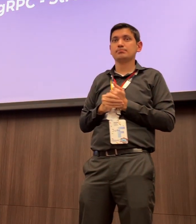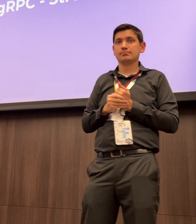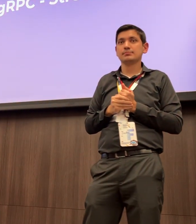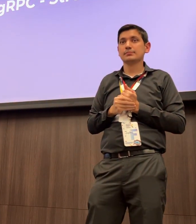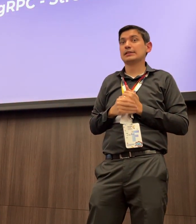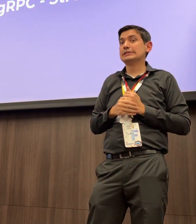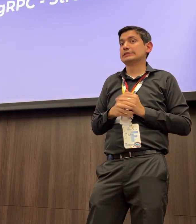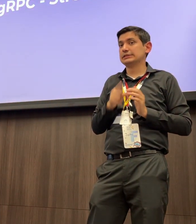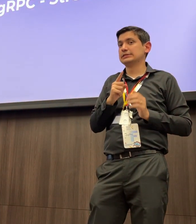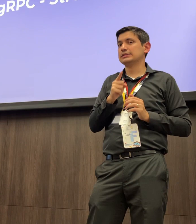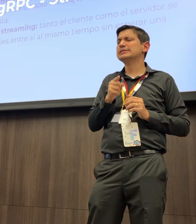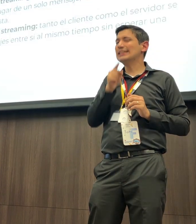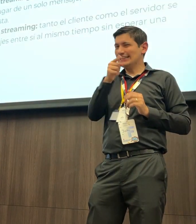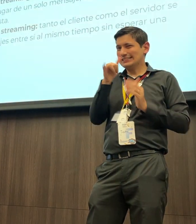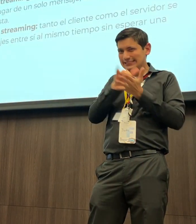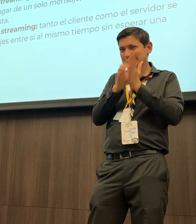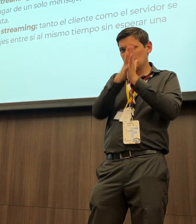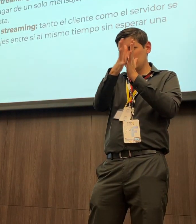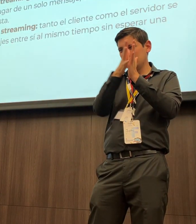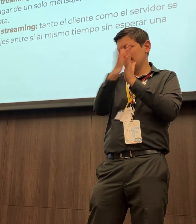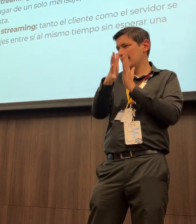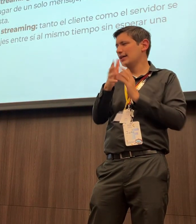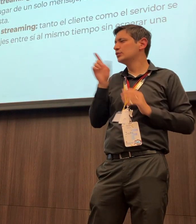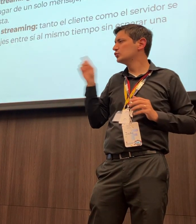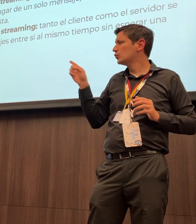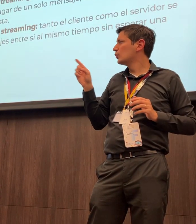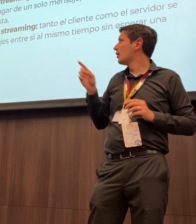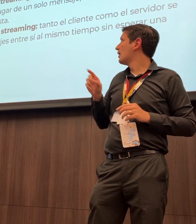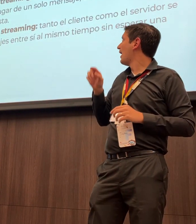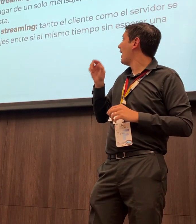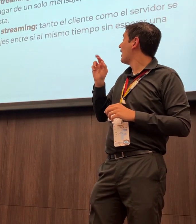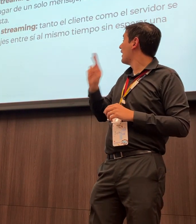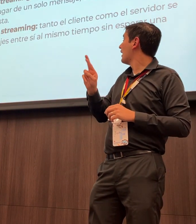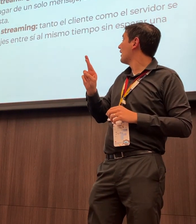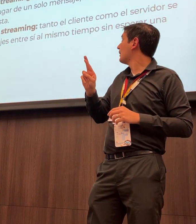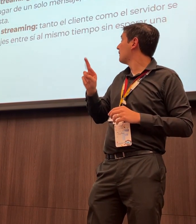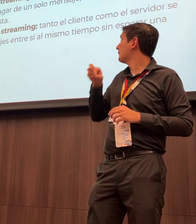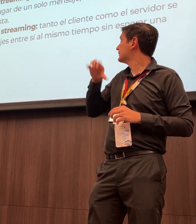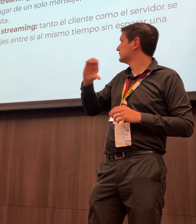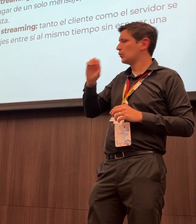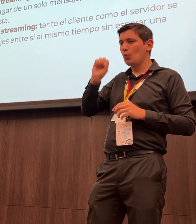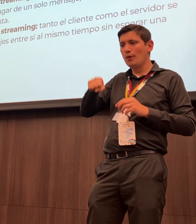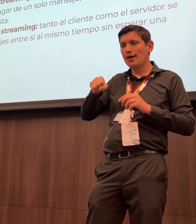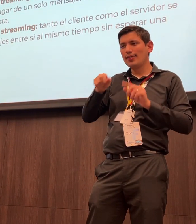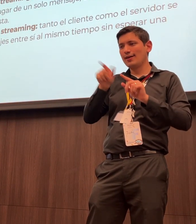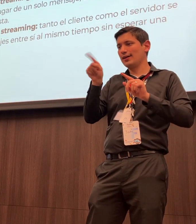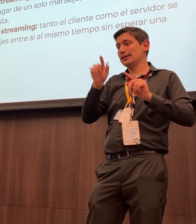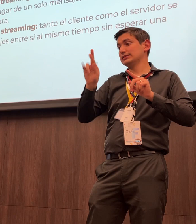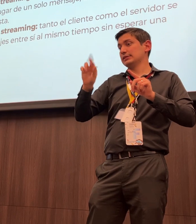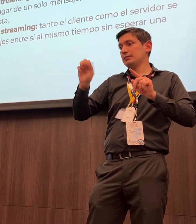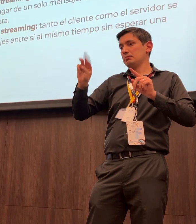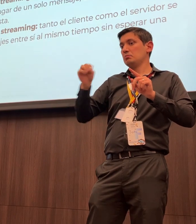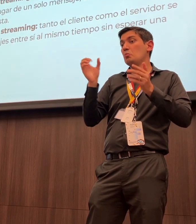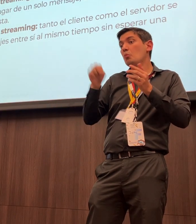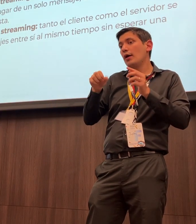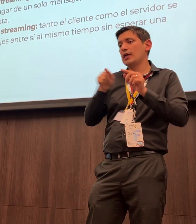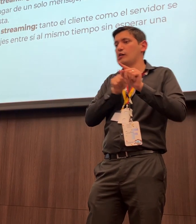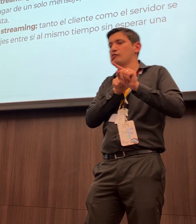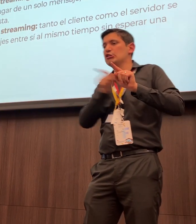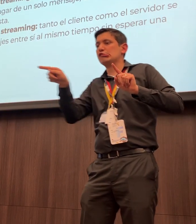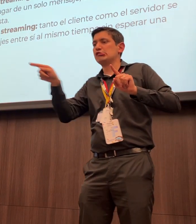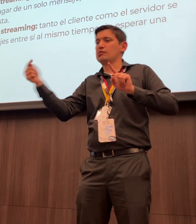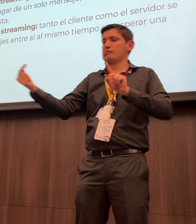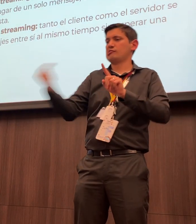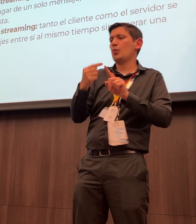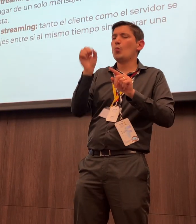Y bueno, esto que les comentaba de la capacidad de gRPC de streamear información puede ser bidireccional. Eso quiere decir que va a